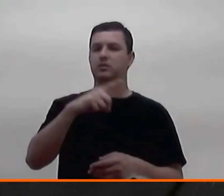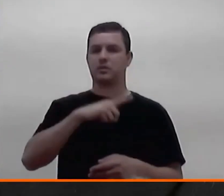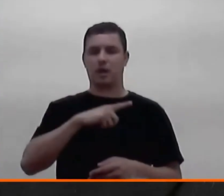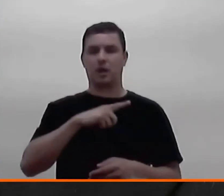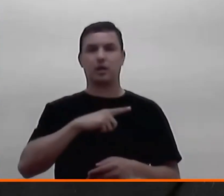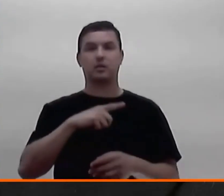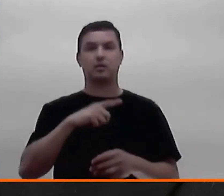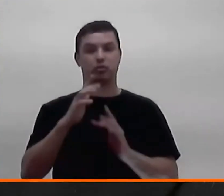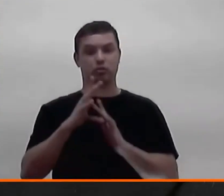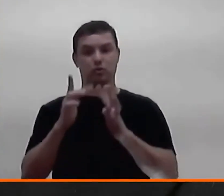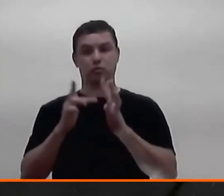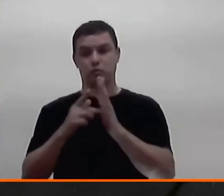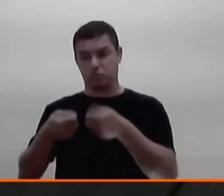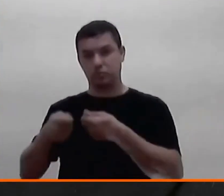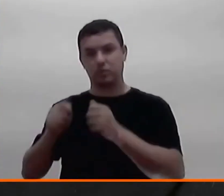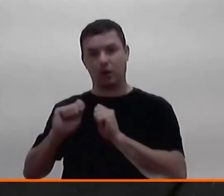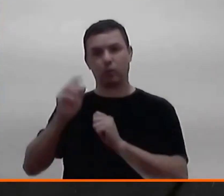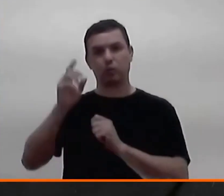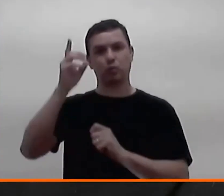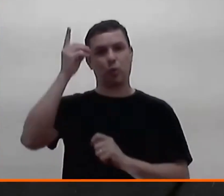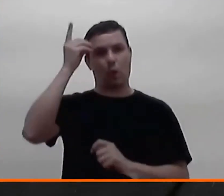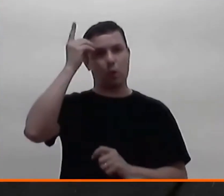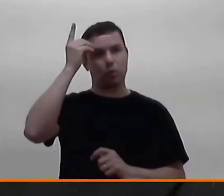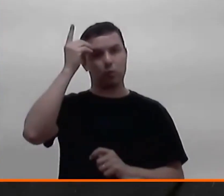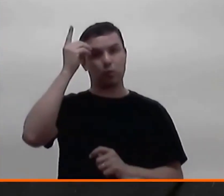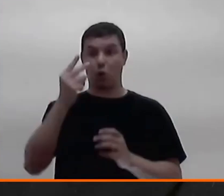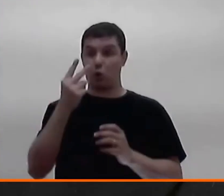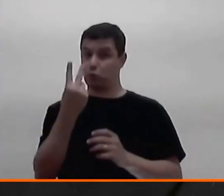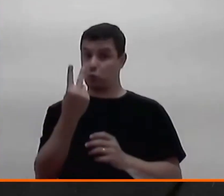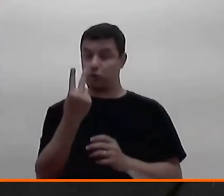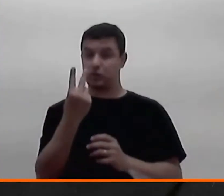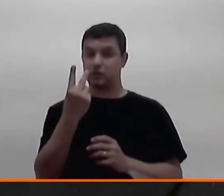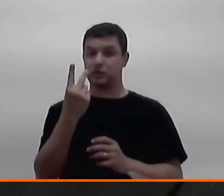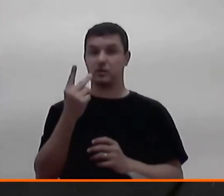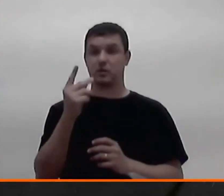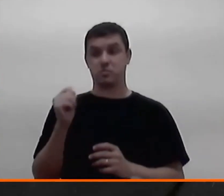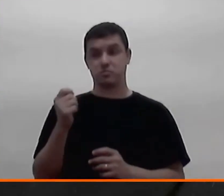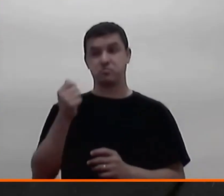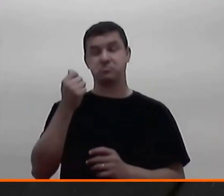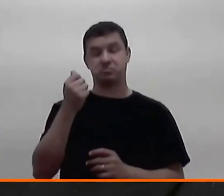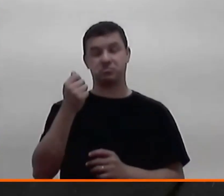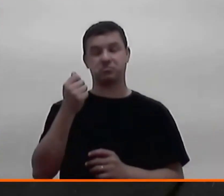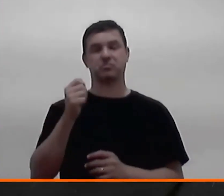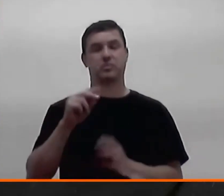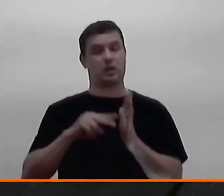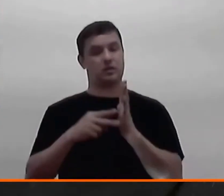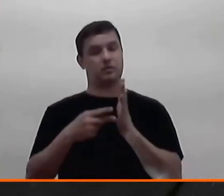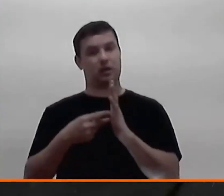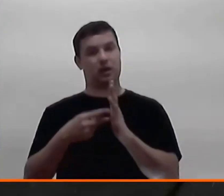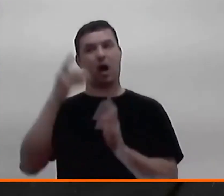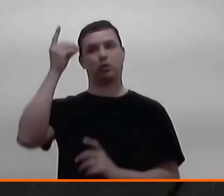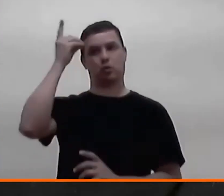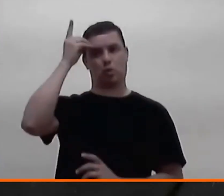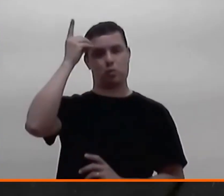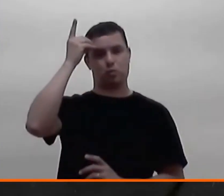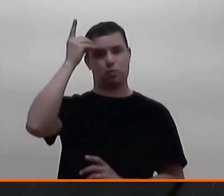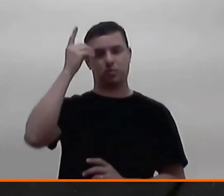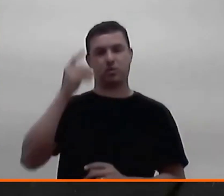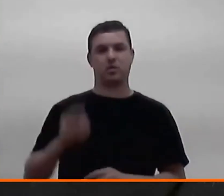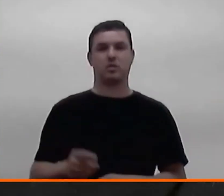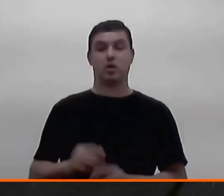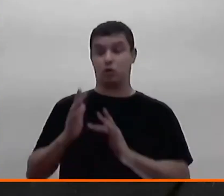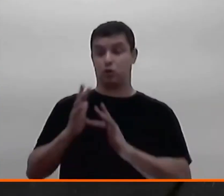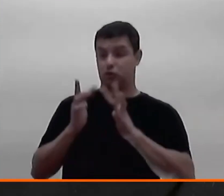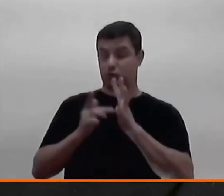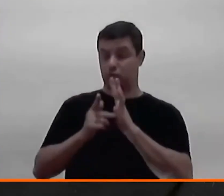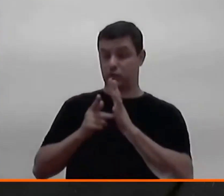deu 2 denários e os entregou ao hospedeiro. E disse ao hospedeiro, disse para você, disse